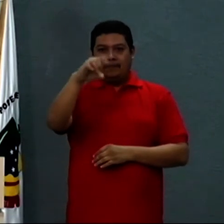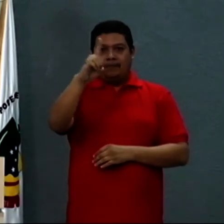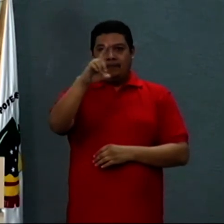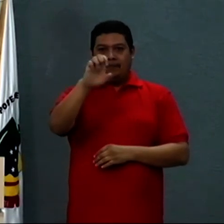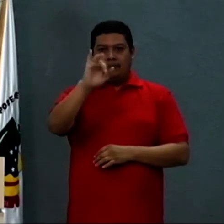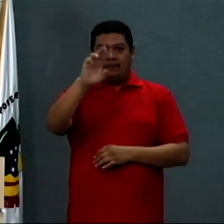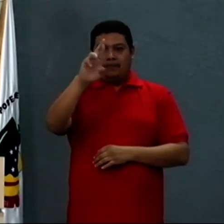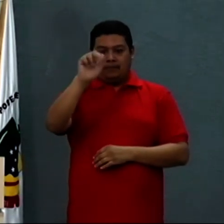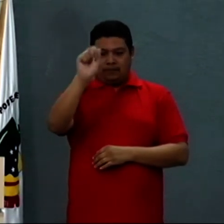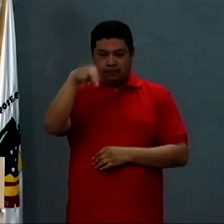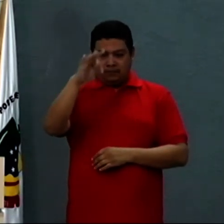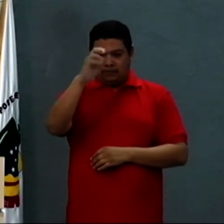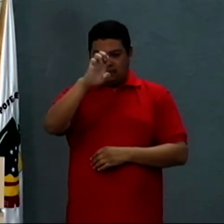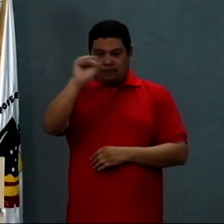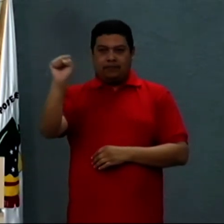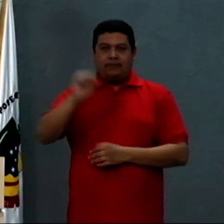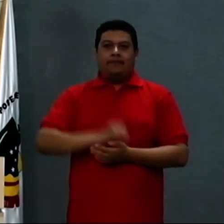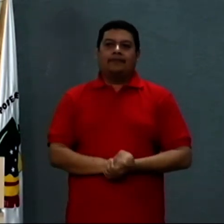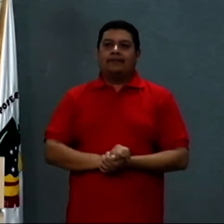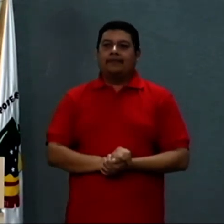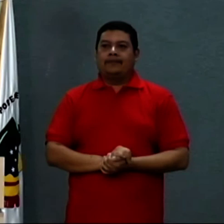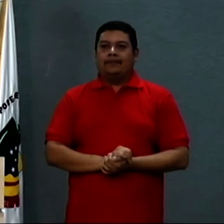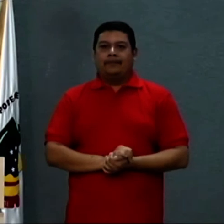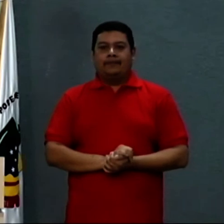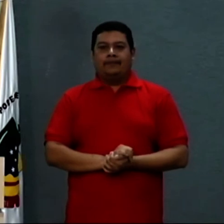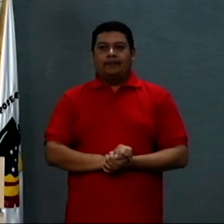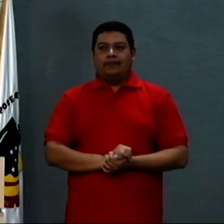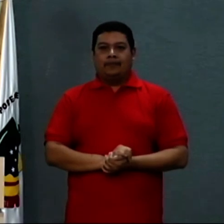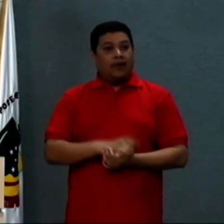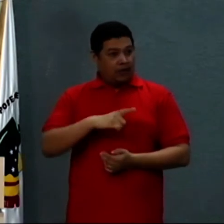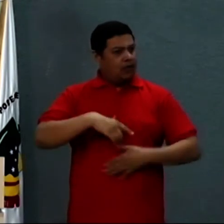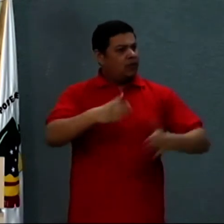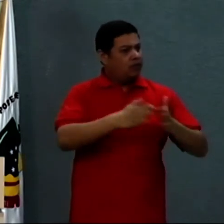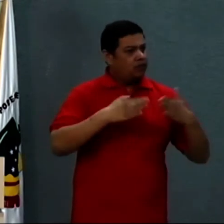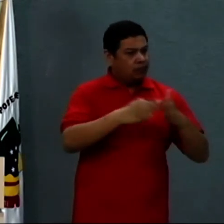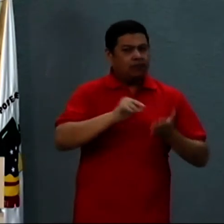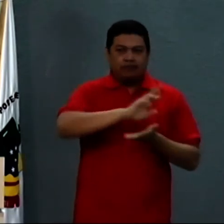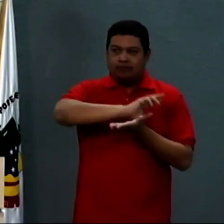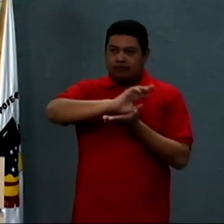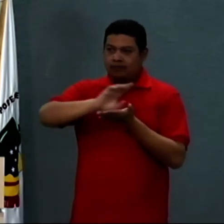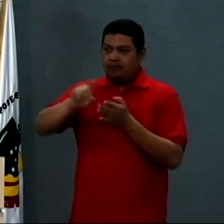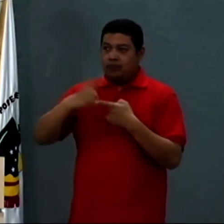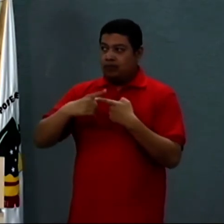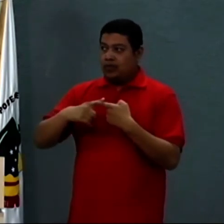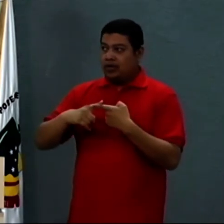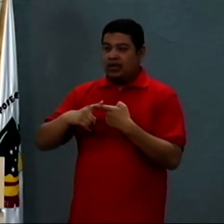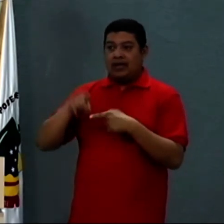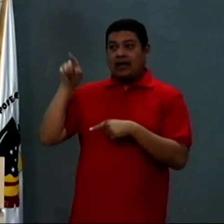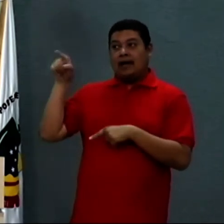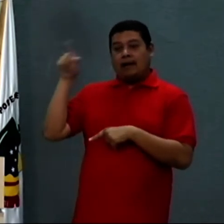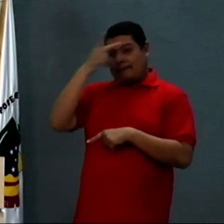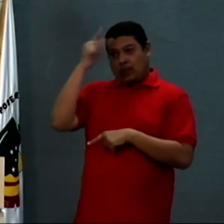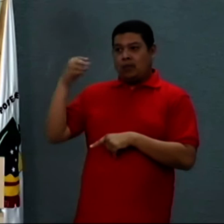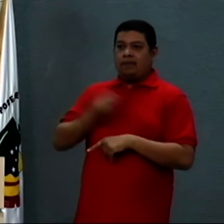2017, 2018, 2019. E o vereador Tim tem acompanhando e fazendo vários pedidos, inclusive dos moradores, né? Aí eu